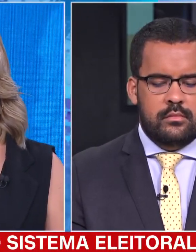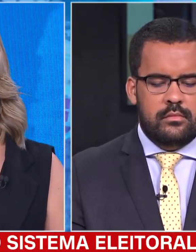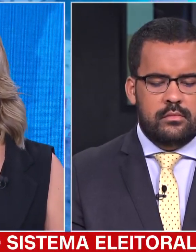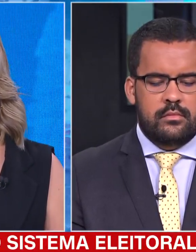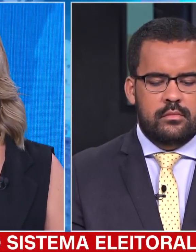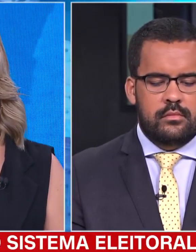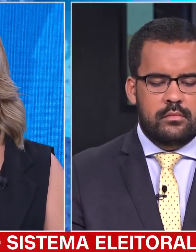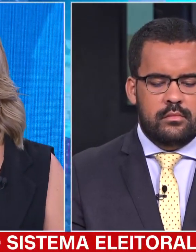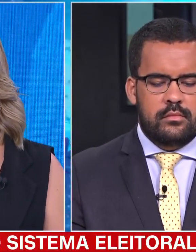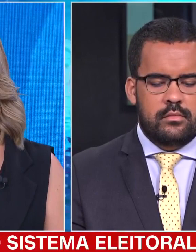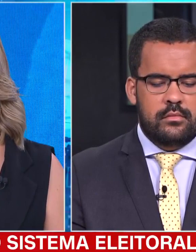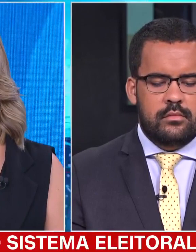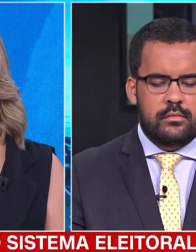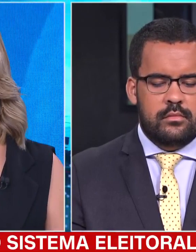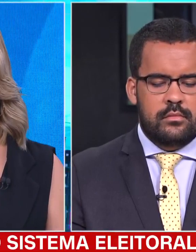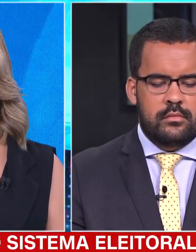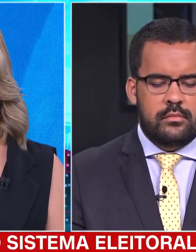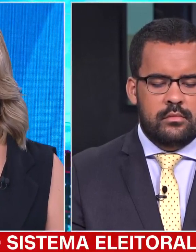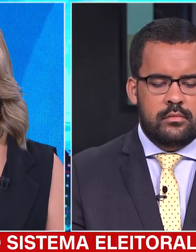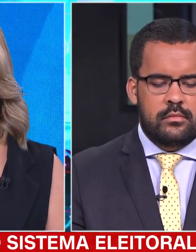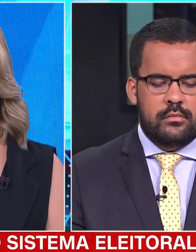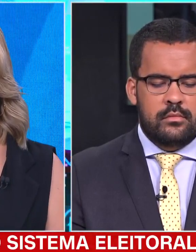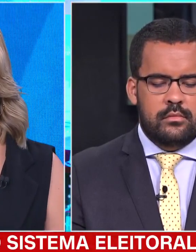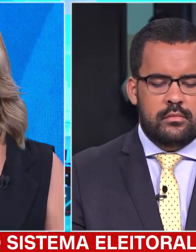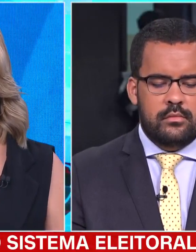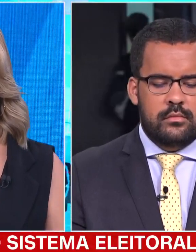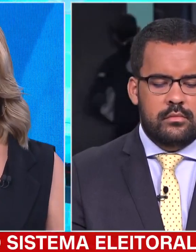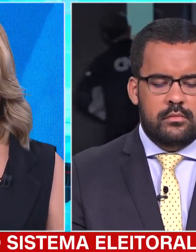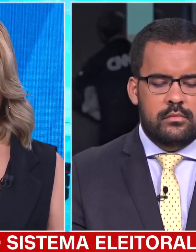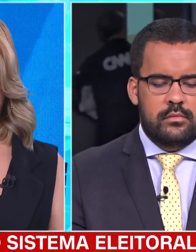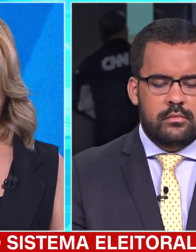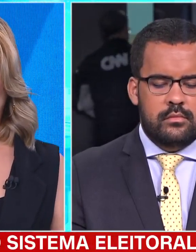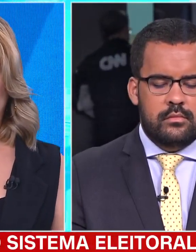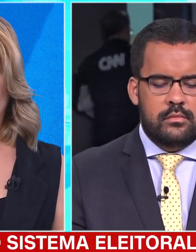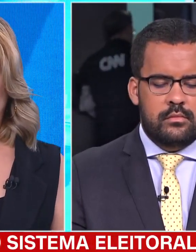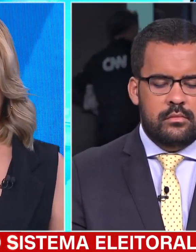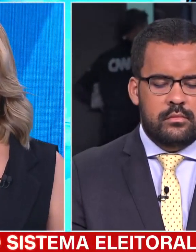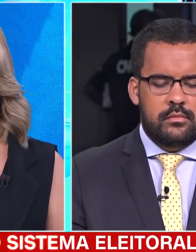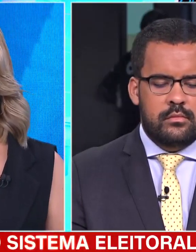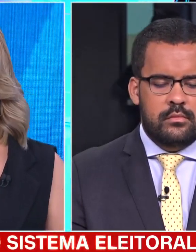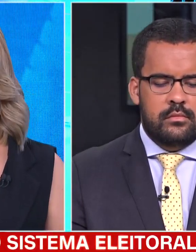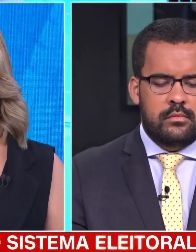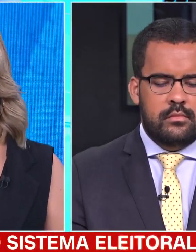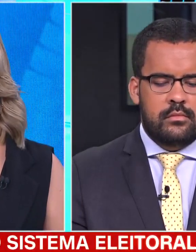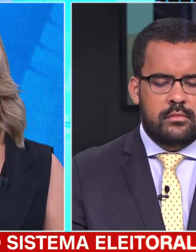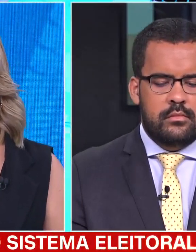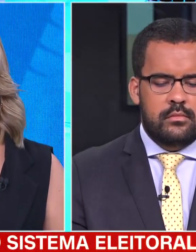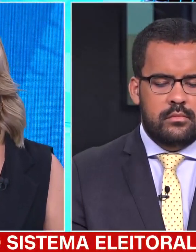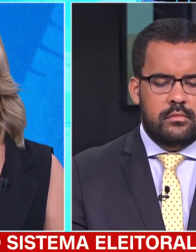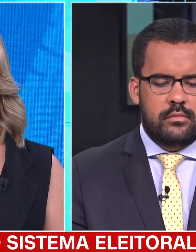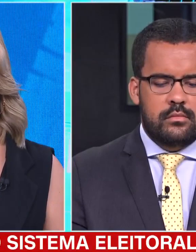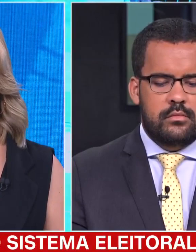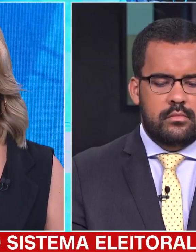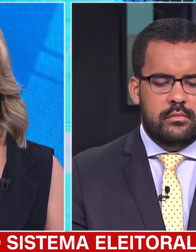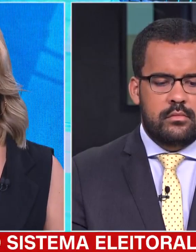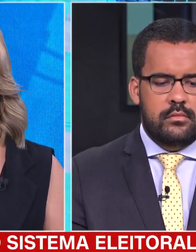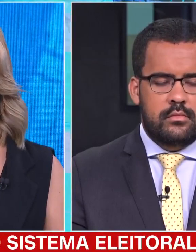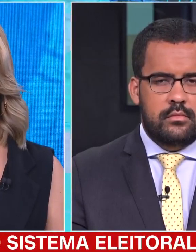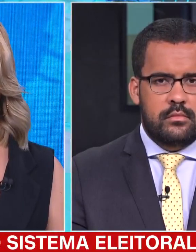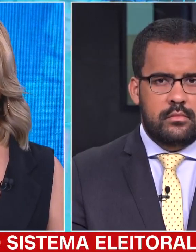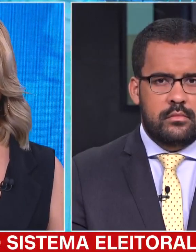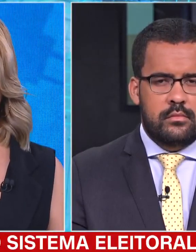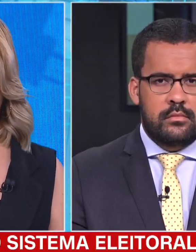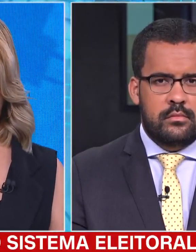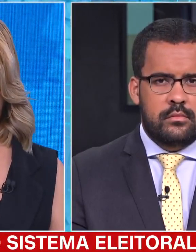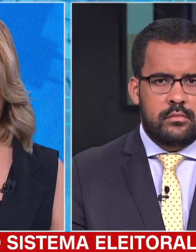ao sistema de votação só que o presidente quando coloca essas informações para a Comunidade Internacional ele não